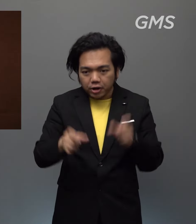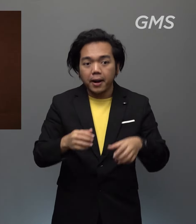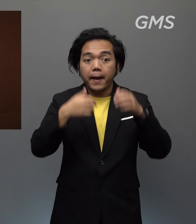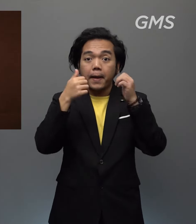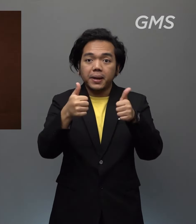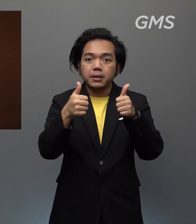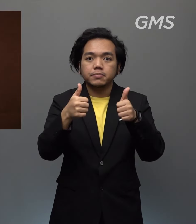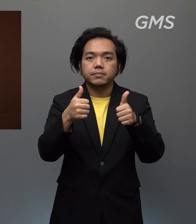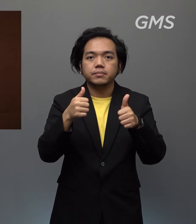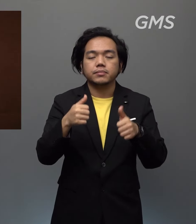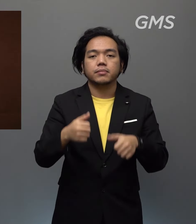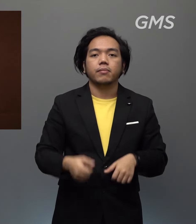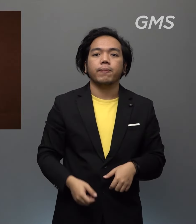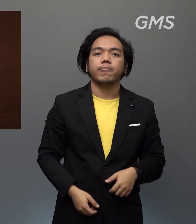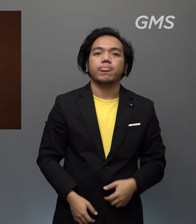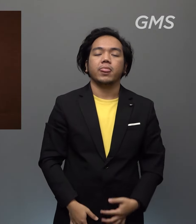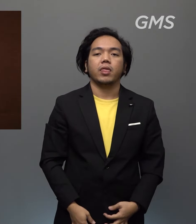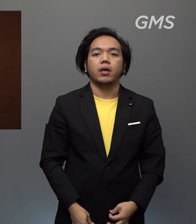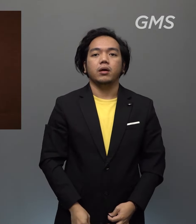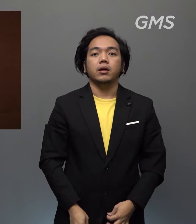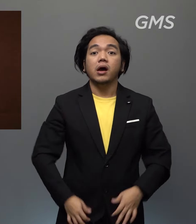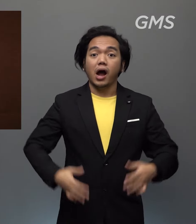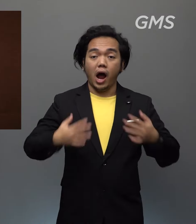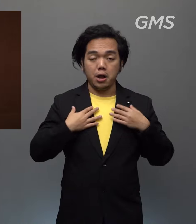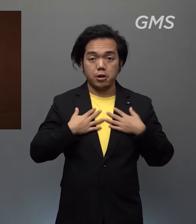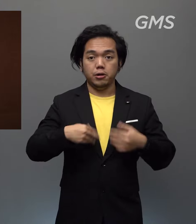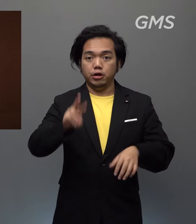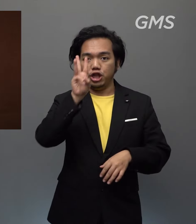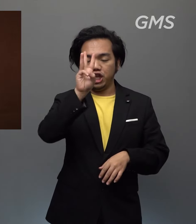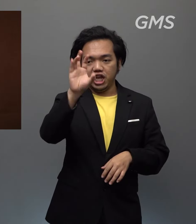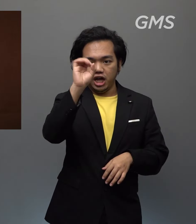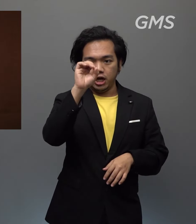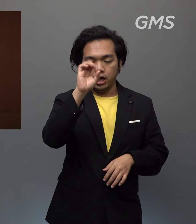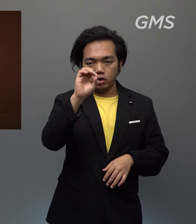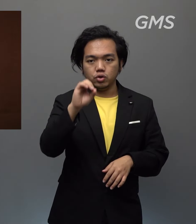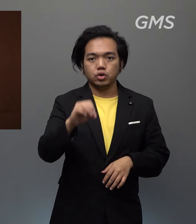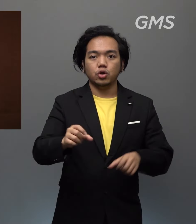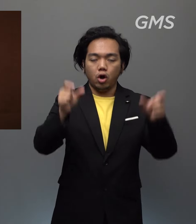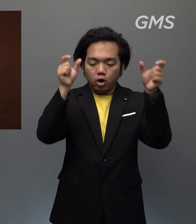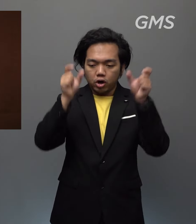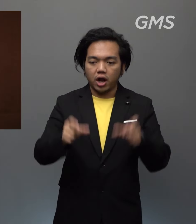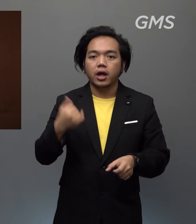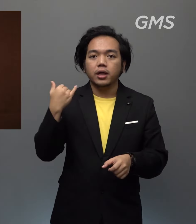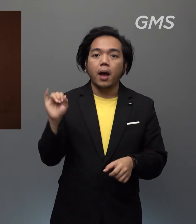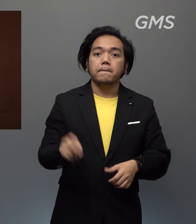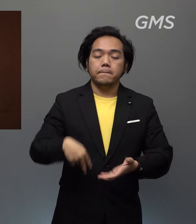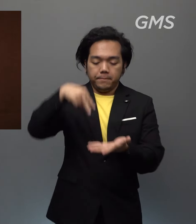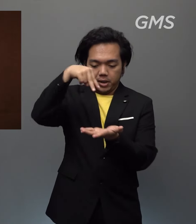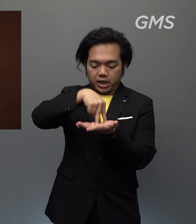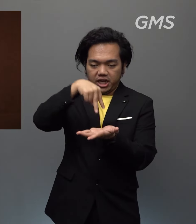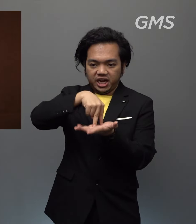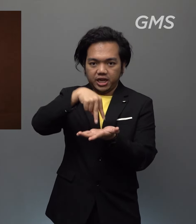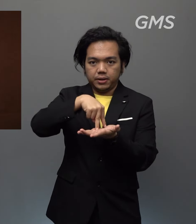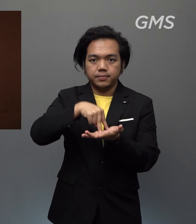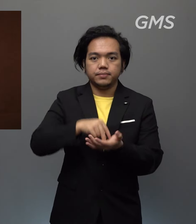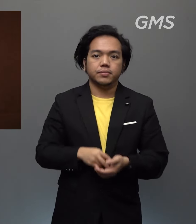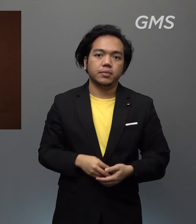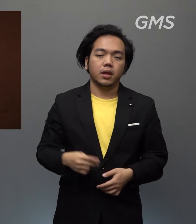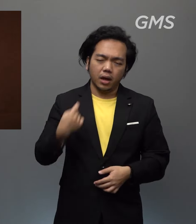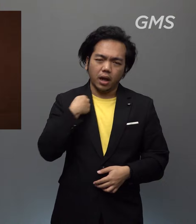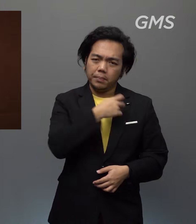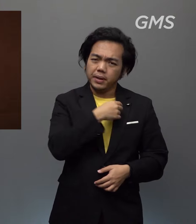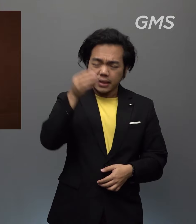tetap masih ada 300 orang yang akan berdiri bersama dengan dia dan mengejar musuh. Tuhan, kami tahu kami tidak menghadapinya